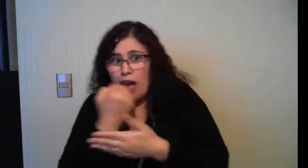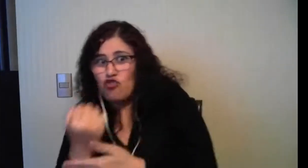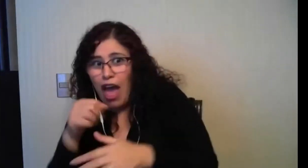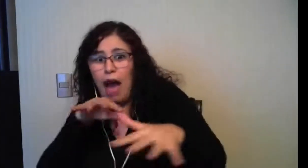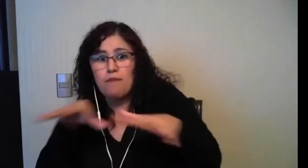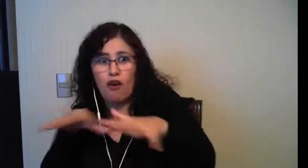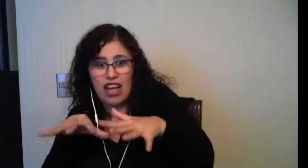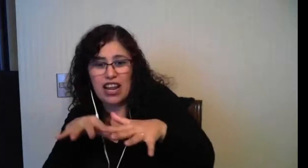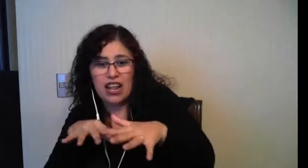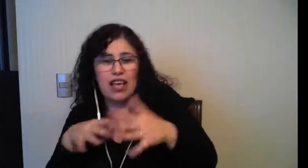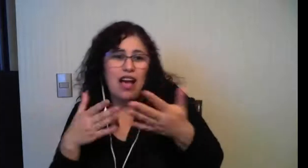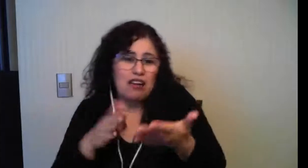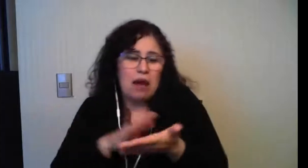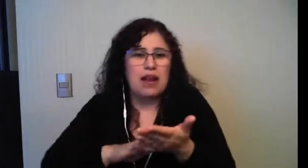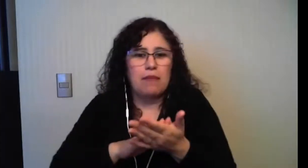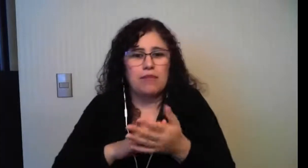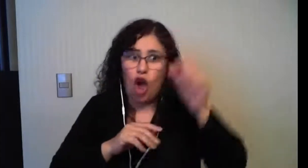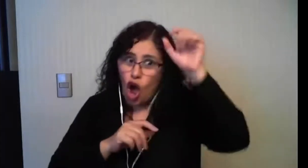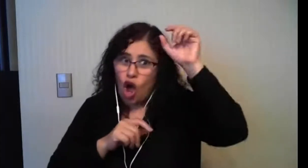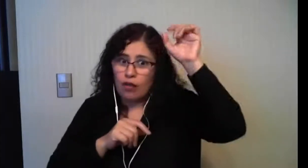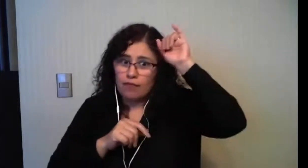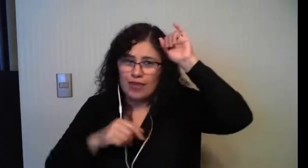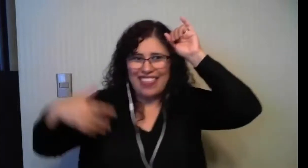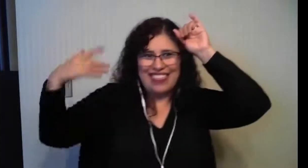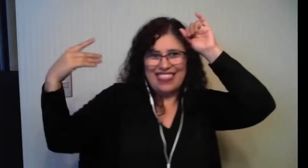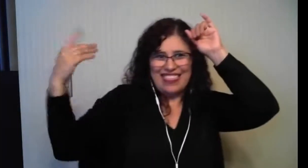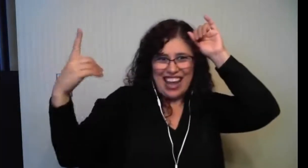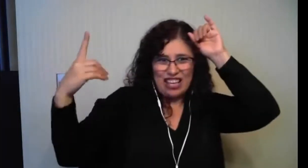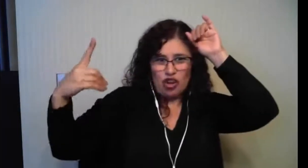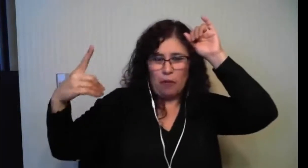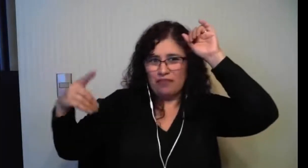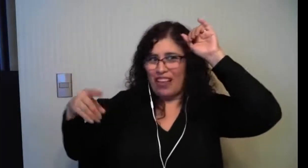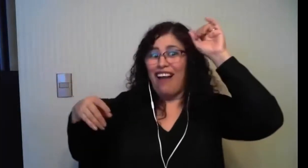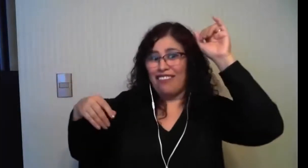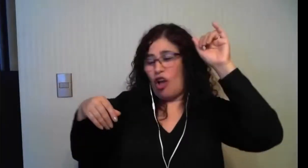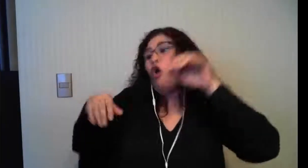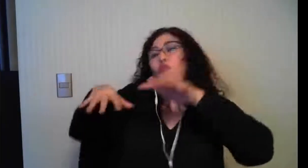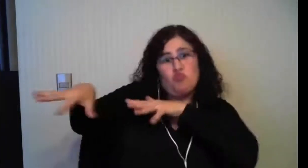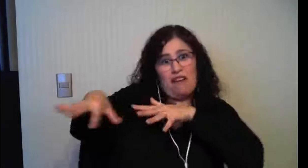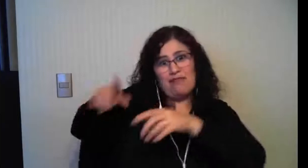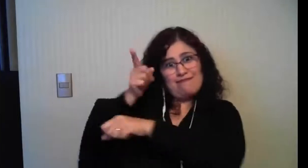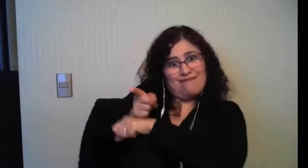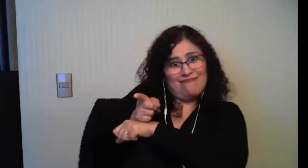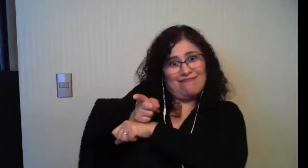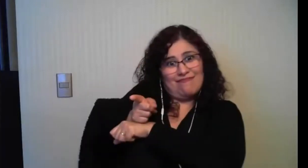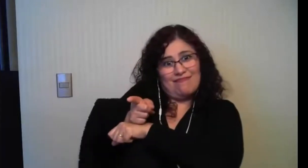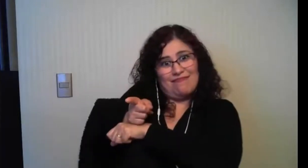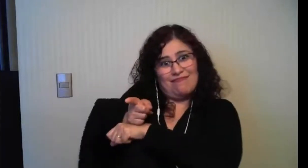porque mi corteza motora izquierda me lo permite, sí, ahora sí, ya contraria. Y